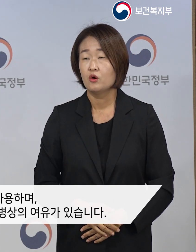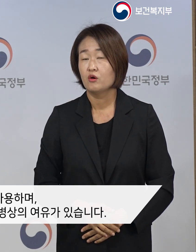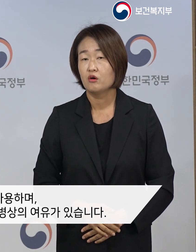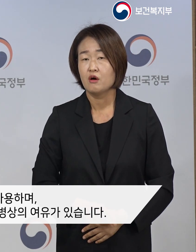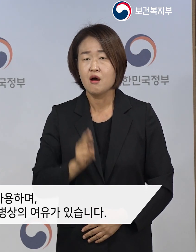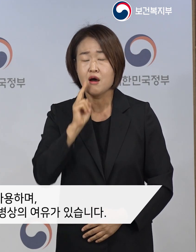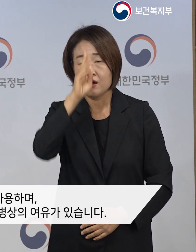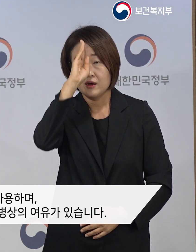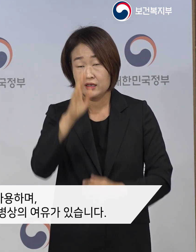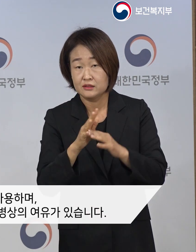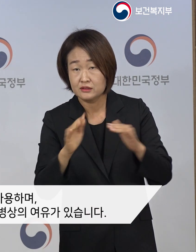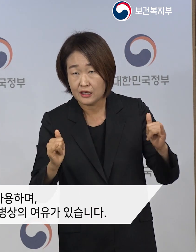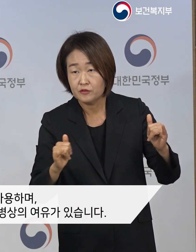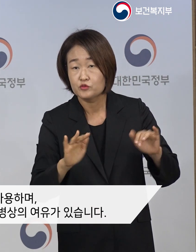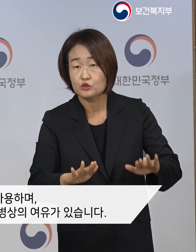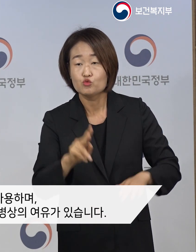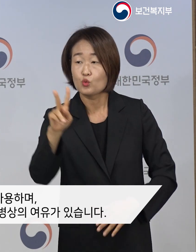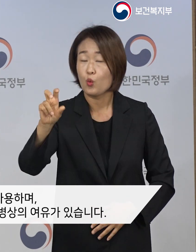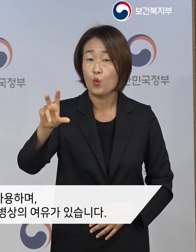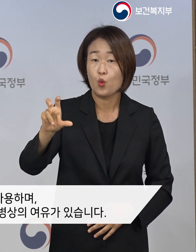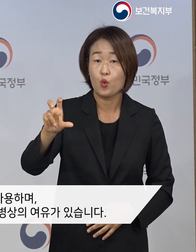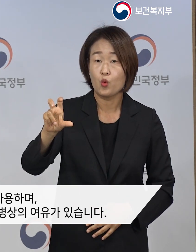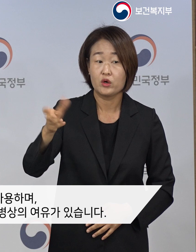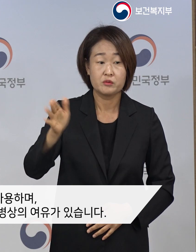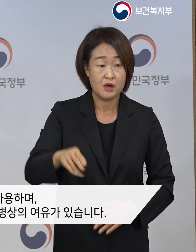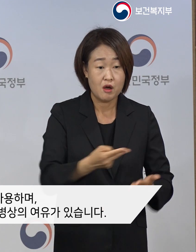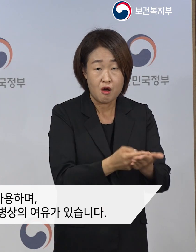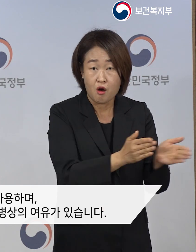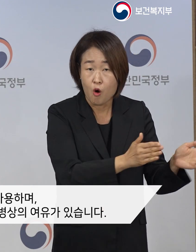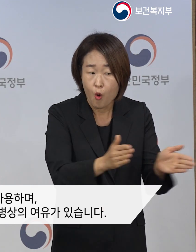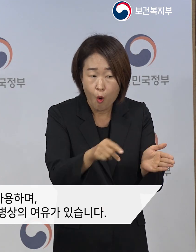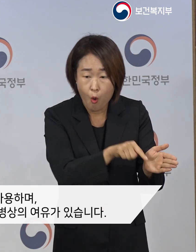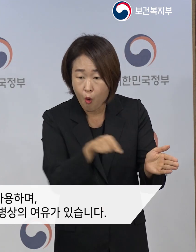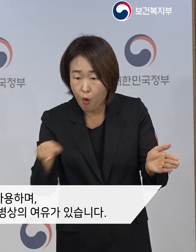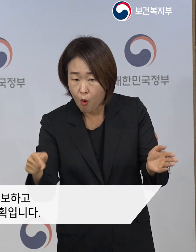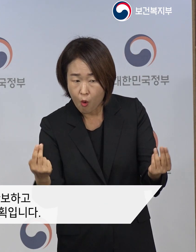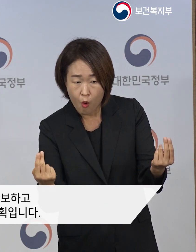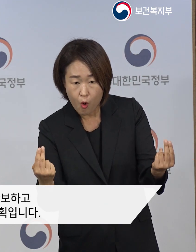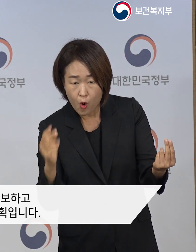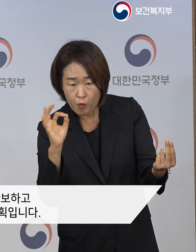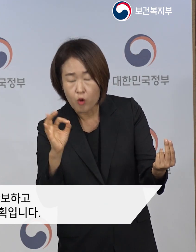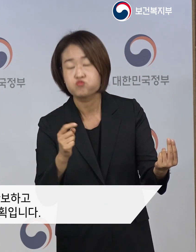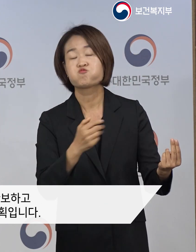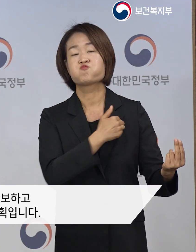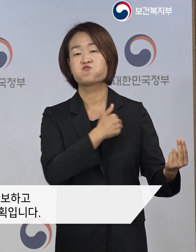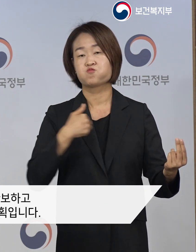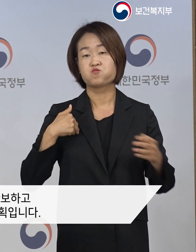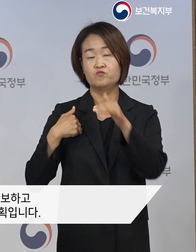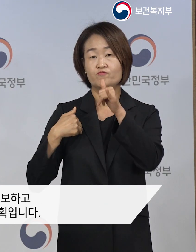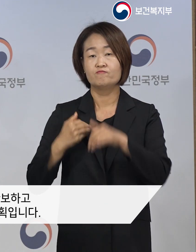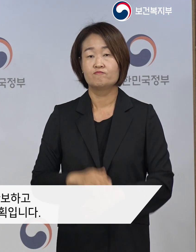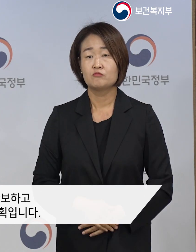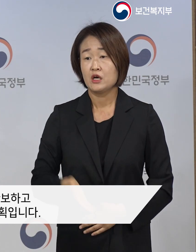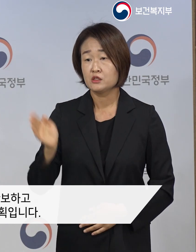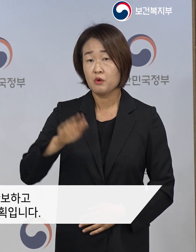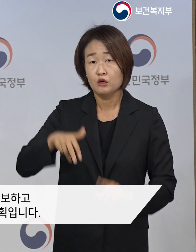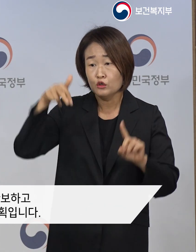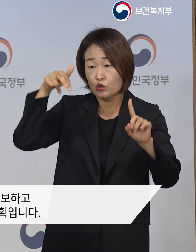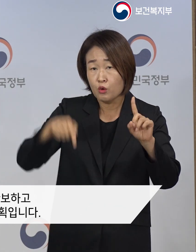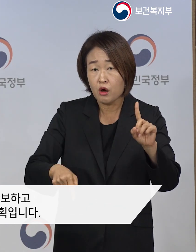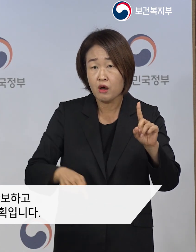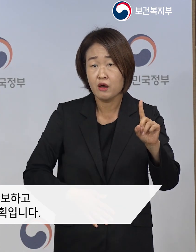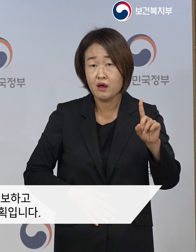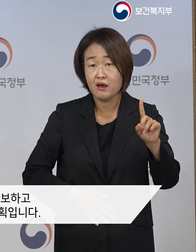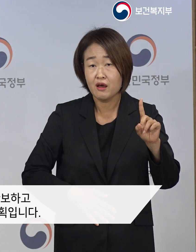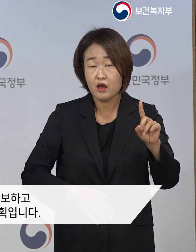중증 환자가 25명임에 반해 병상의 여유가 있습니다. 그러나 일주일 내로 30개